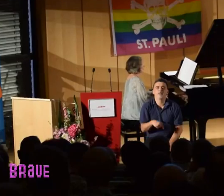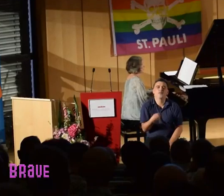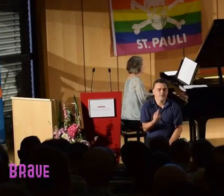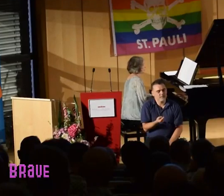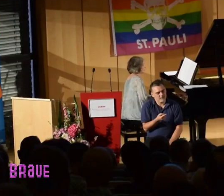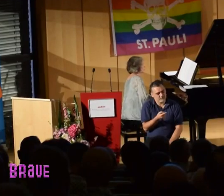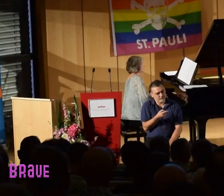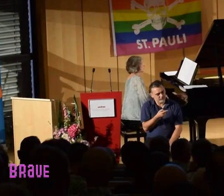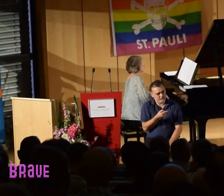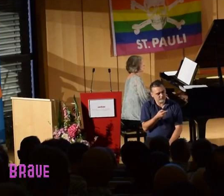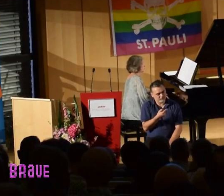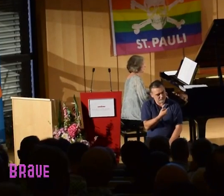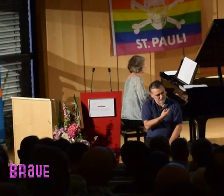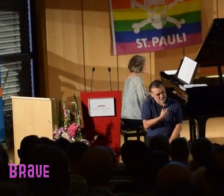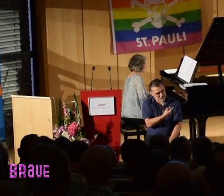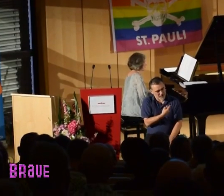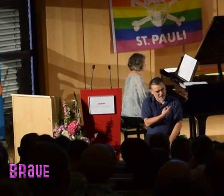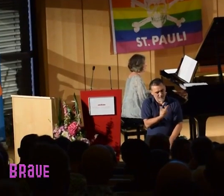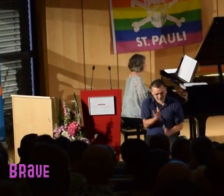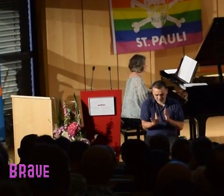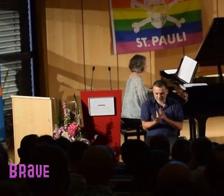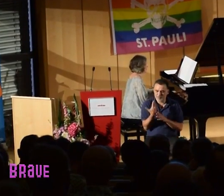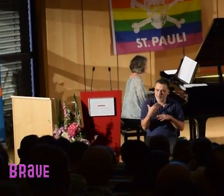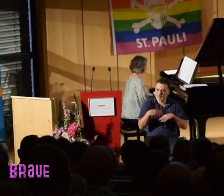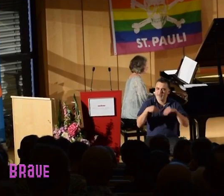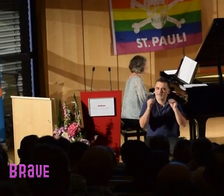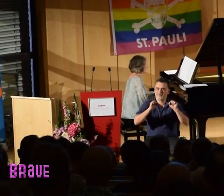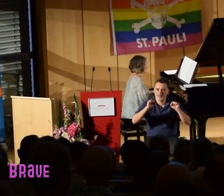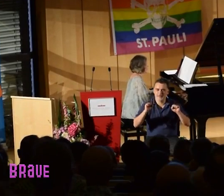Starte wieder von vorne.